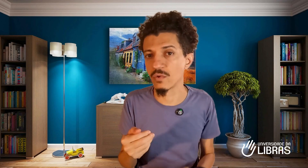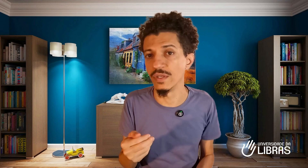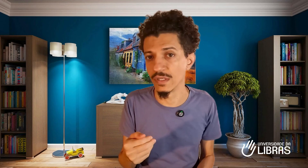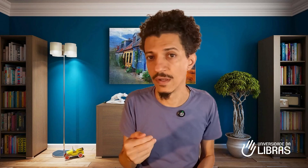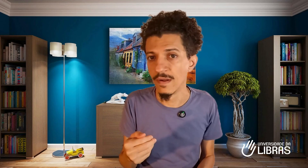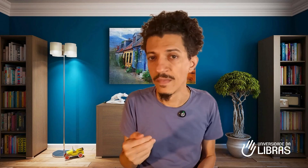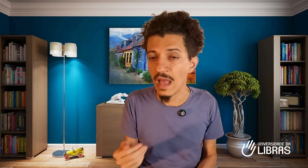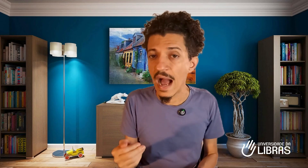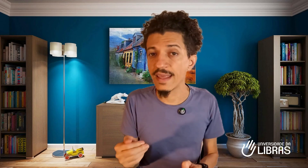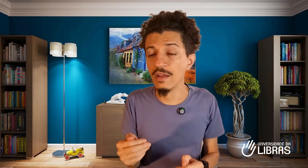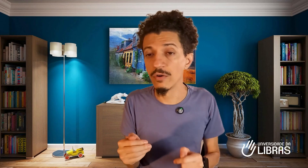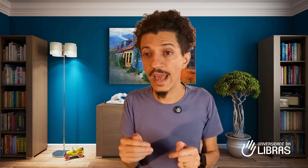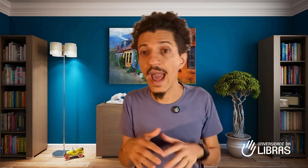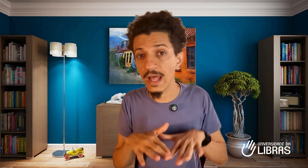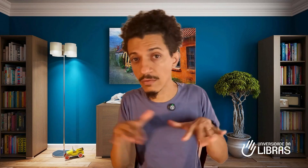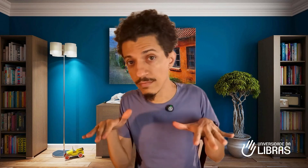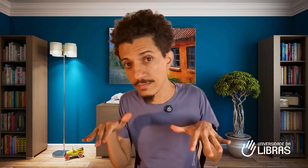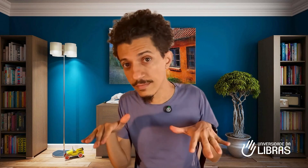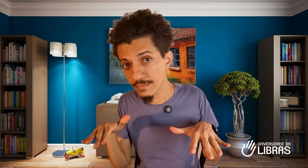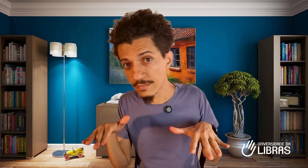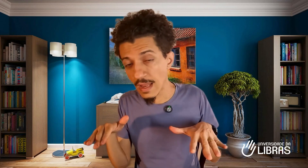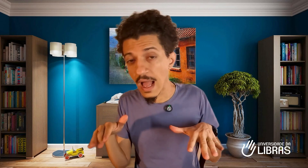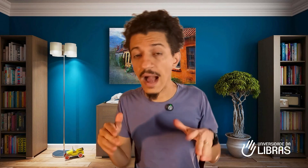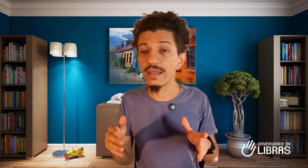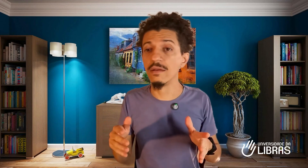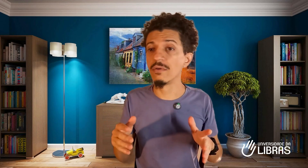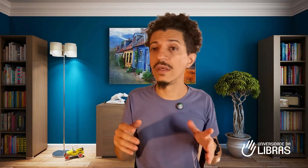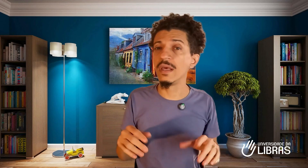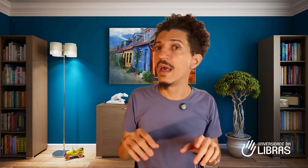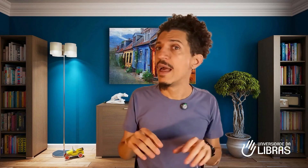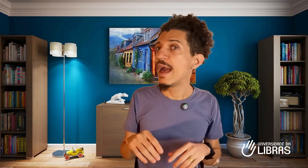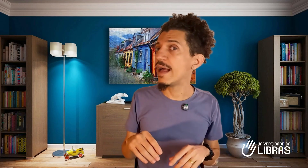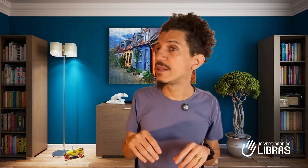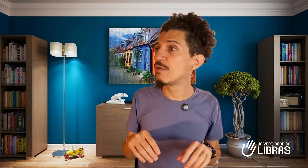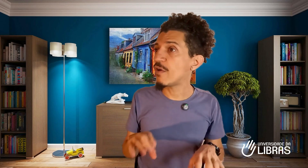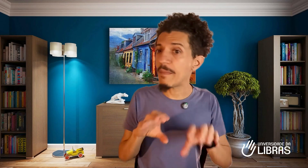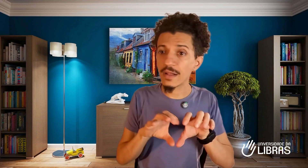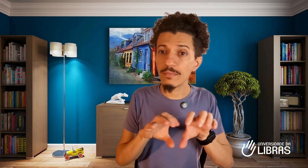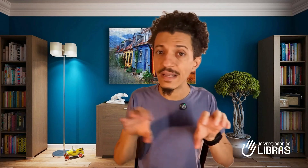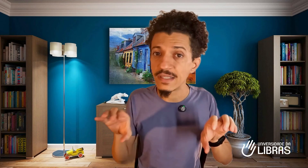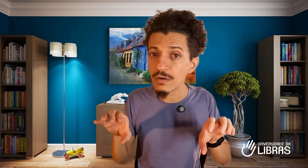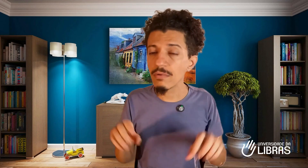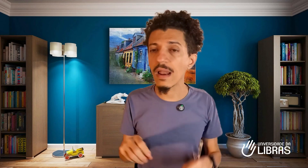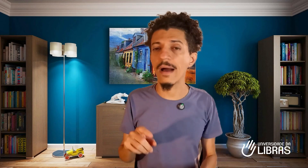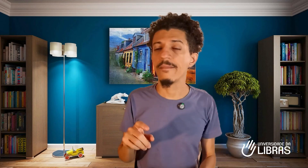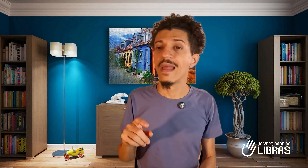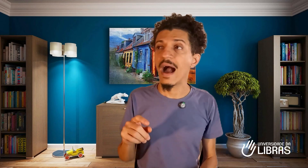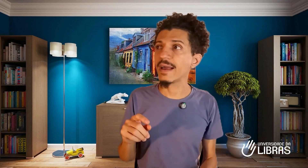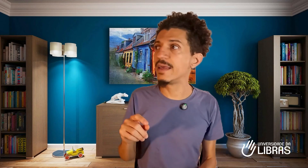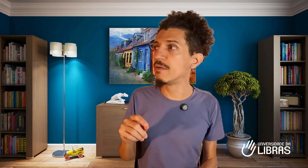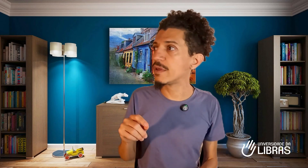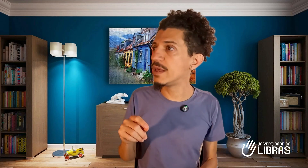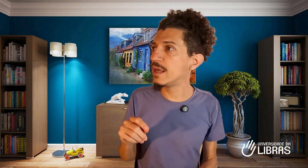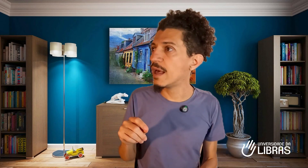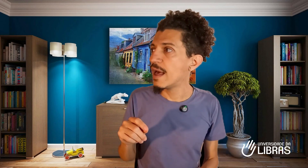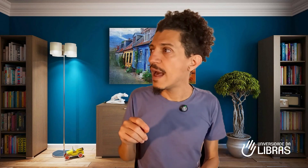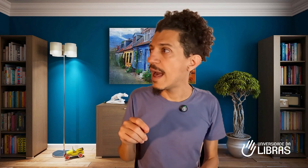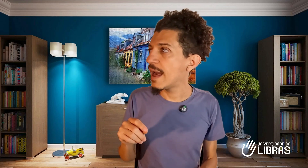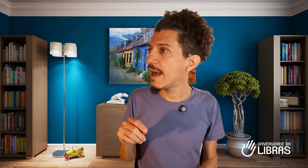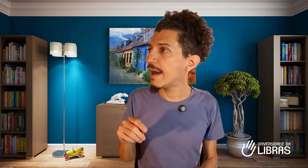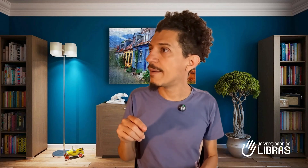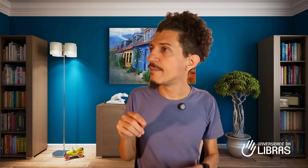das coisas. Aquilo que é reto, aquilo que tem um formato mais circular, aquilo